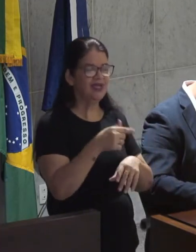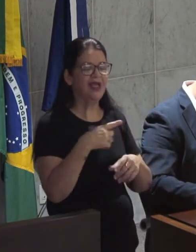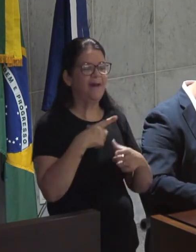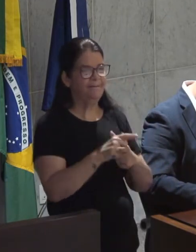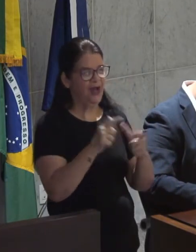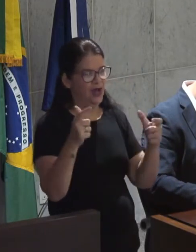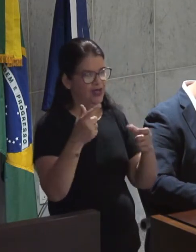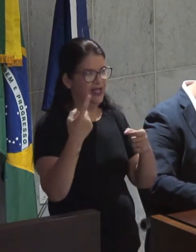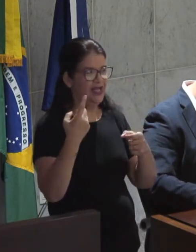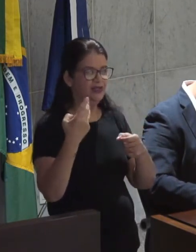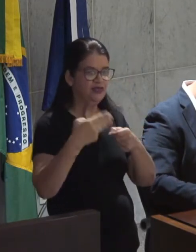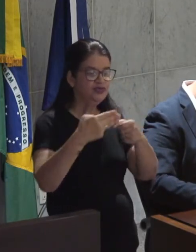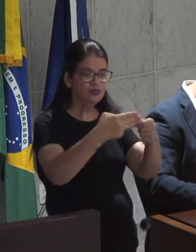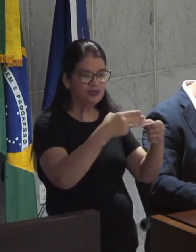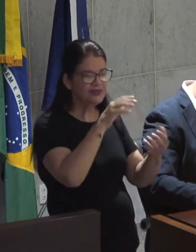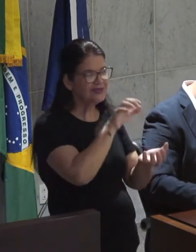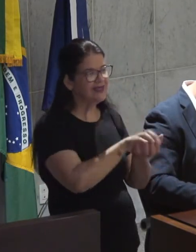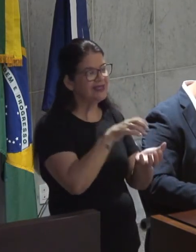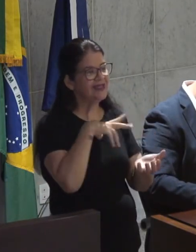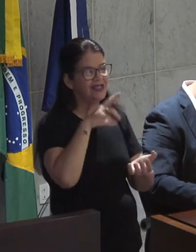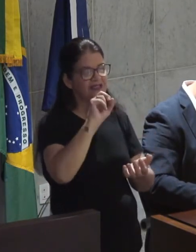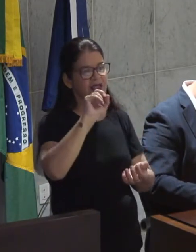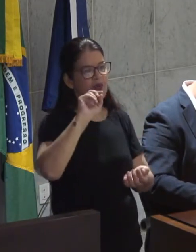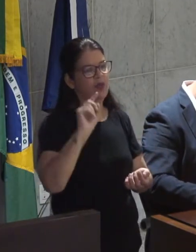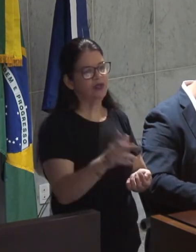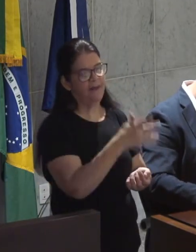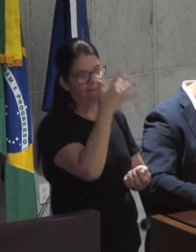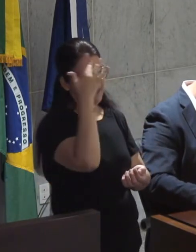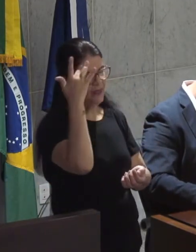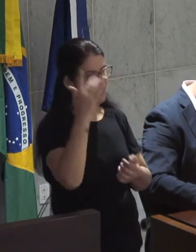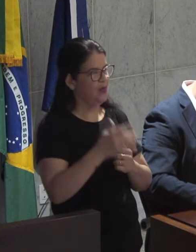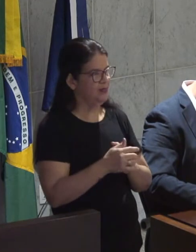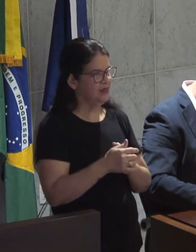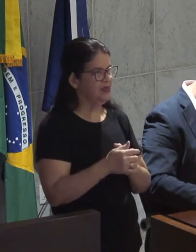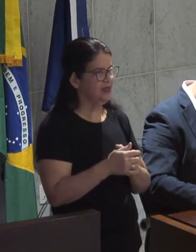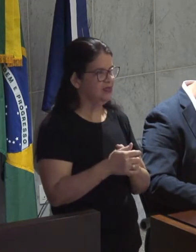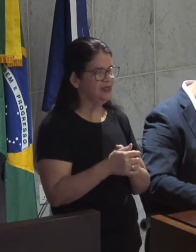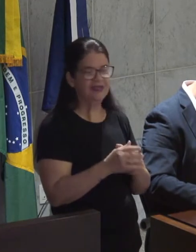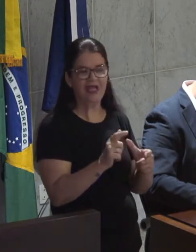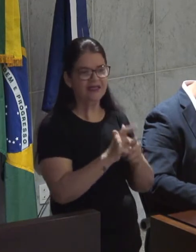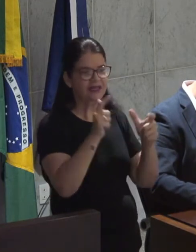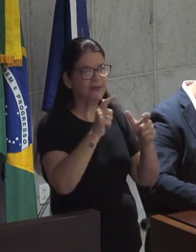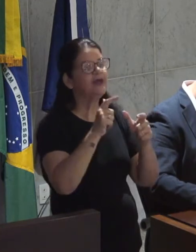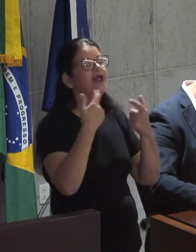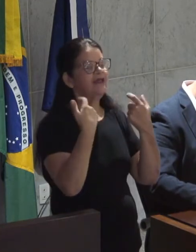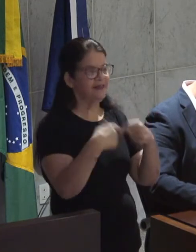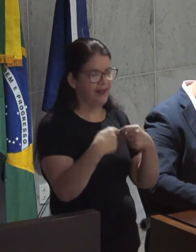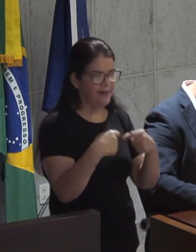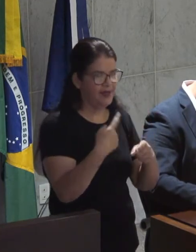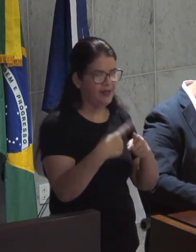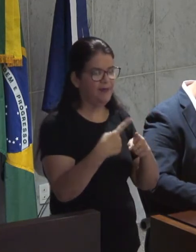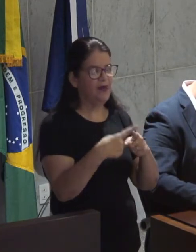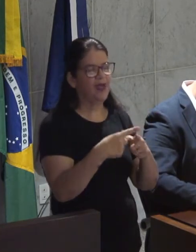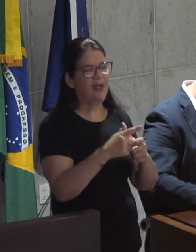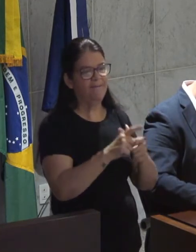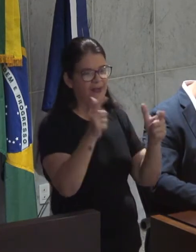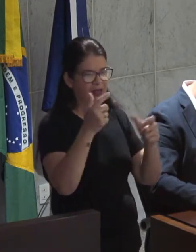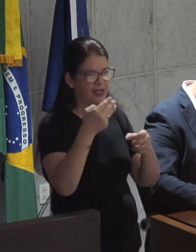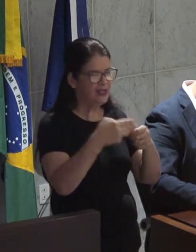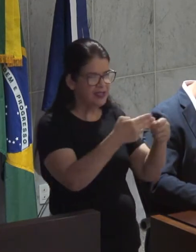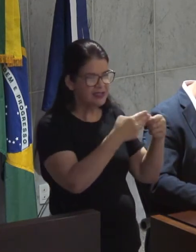de Pernambuco, tem 50 mil habitantes. E essa maioria depende, porque a maioria desses municípios